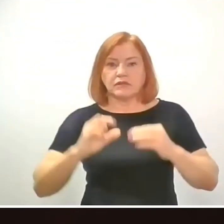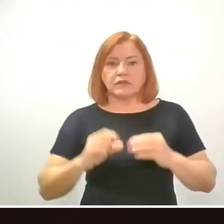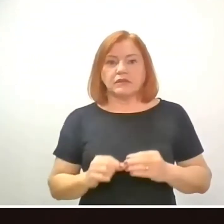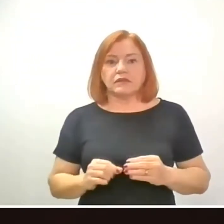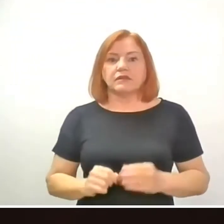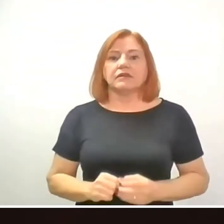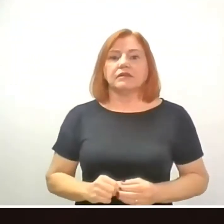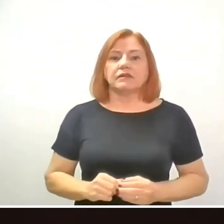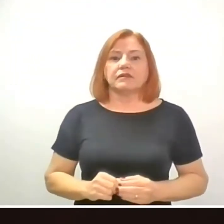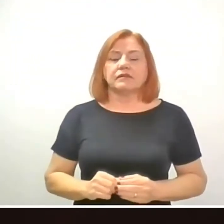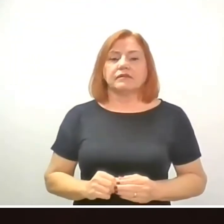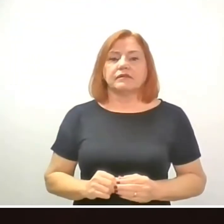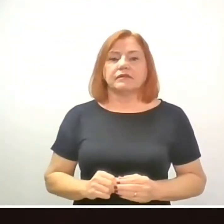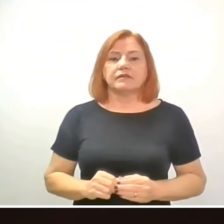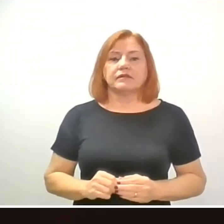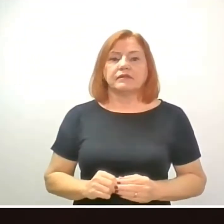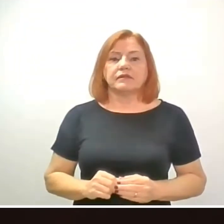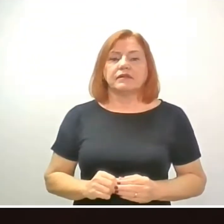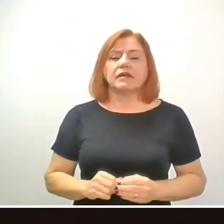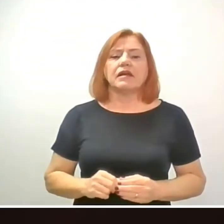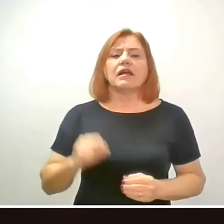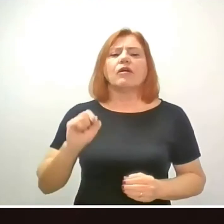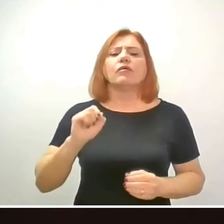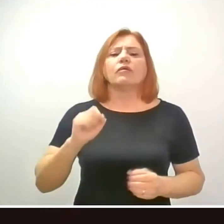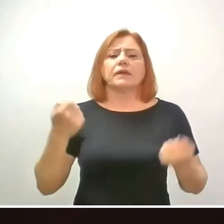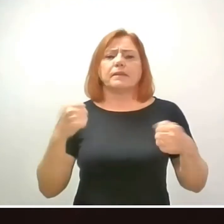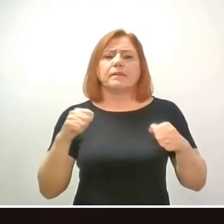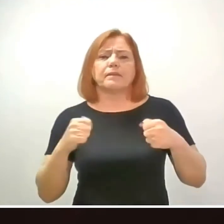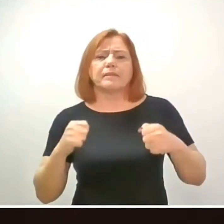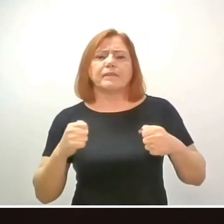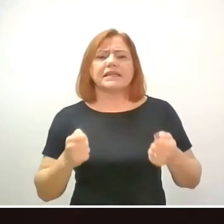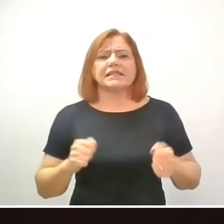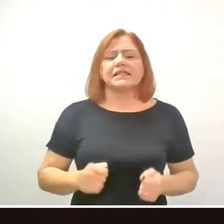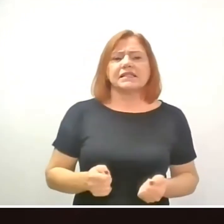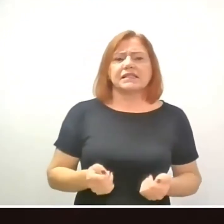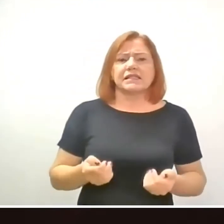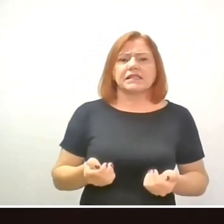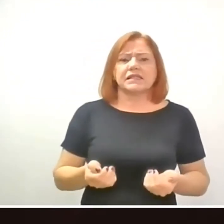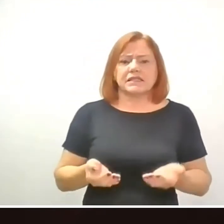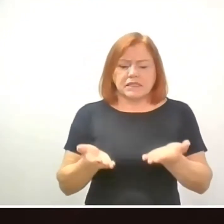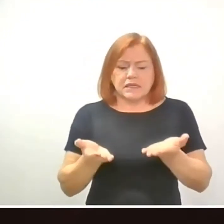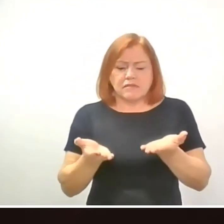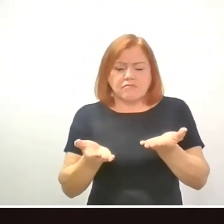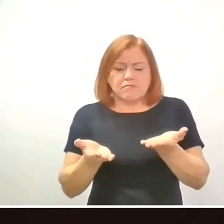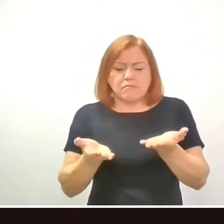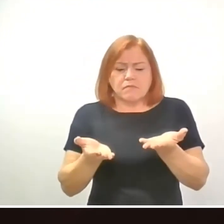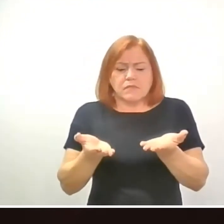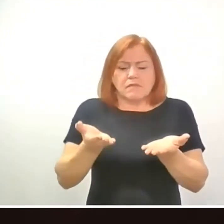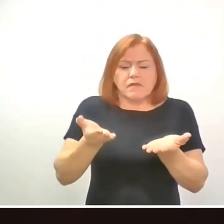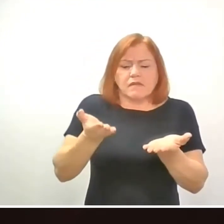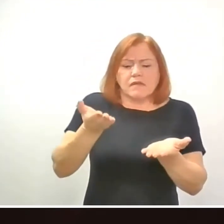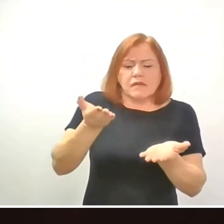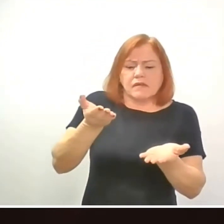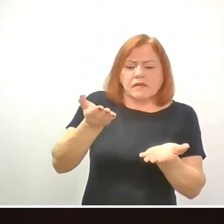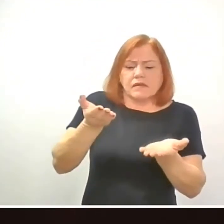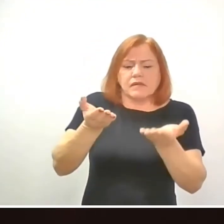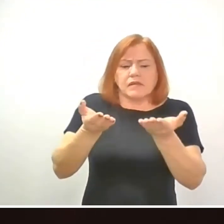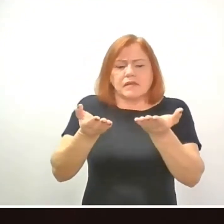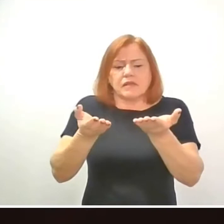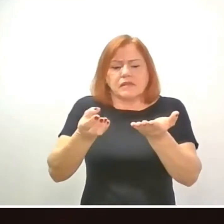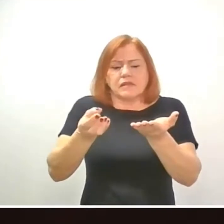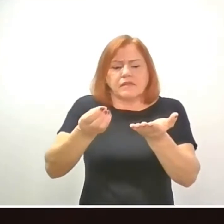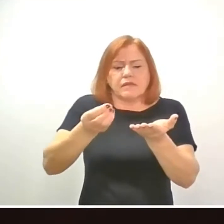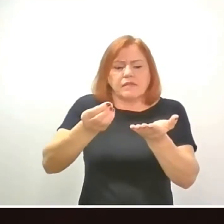quantidade necessária para fazer uma refeição completa para um homem. Sabia disso?